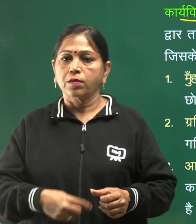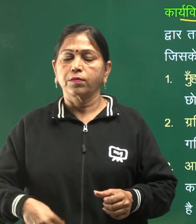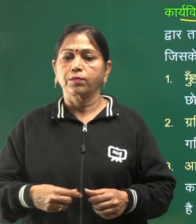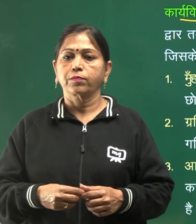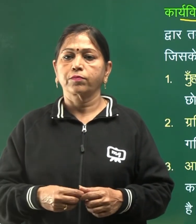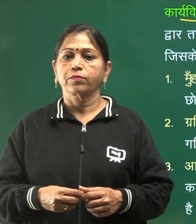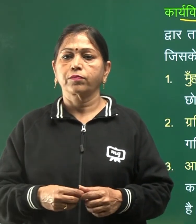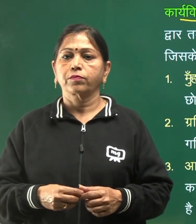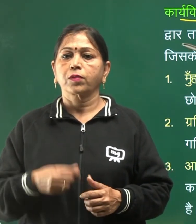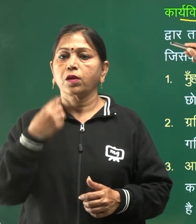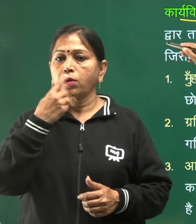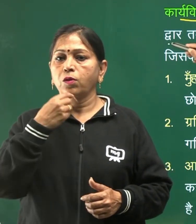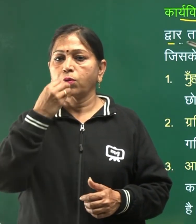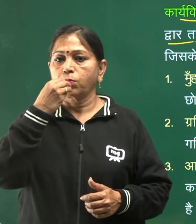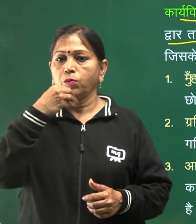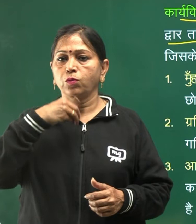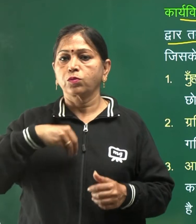मुंह से गुदाद्वार तक